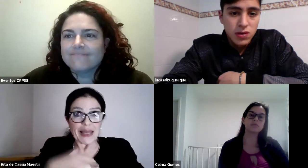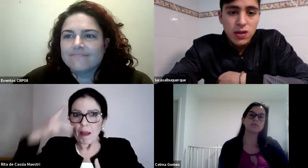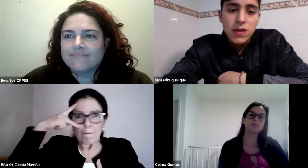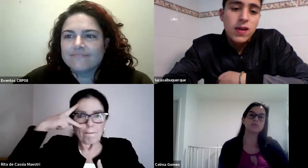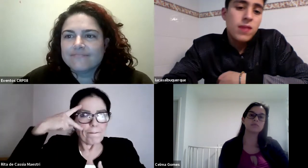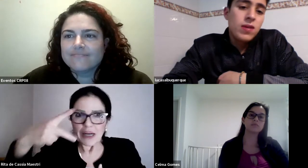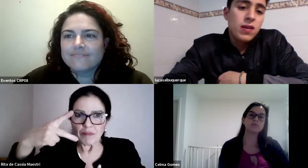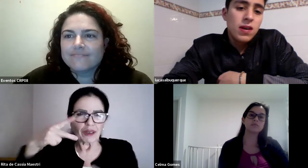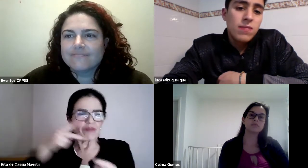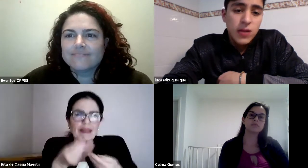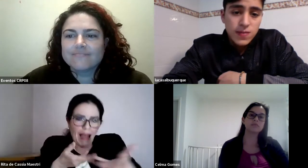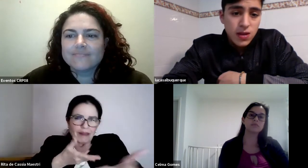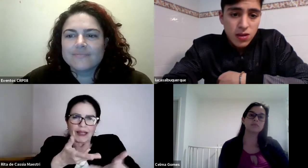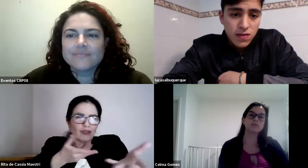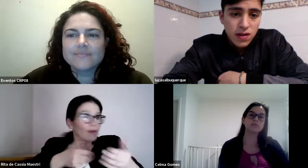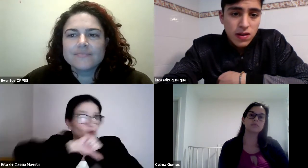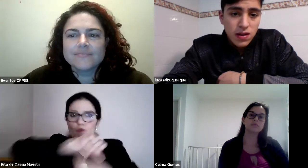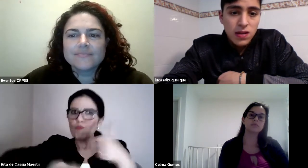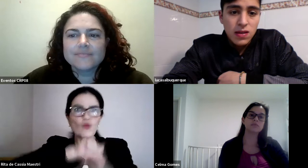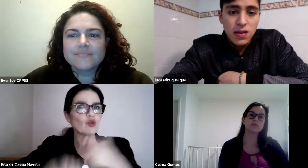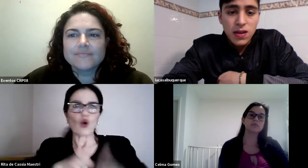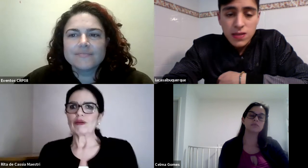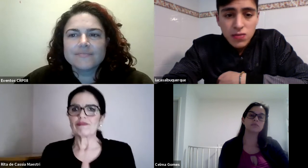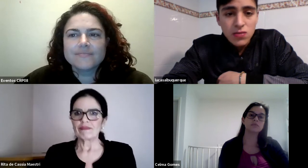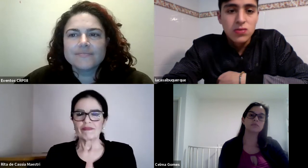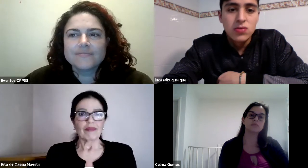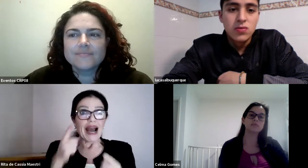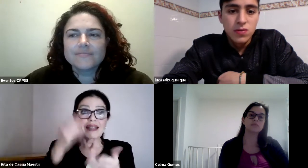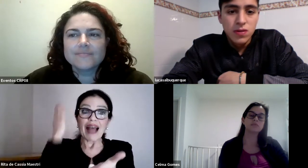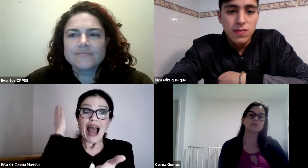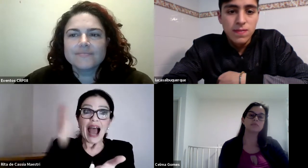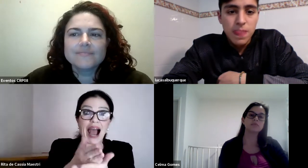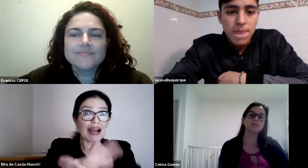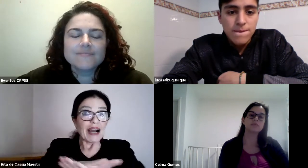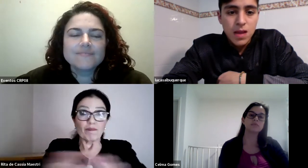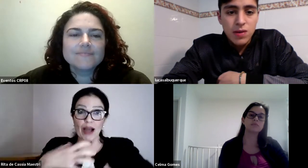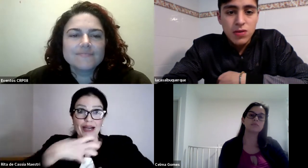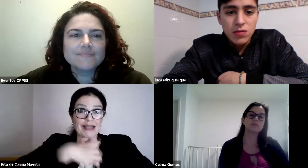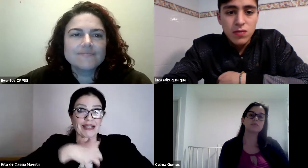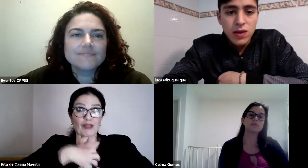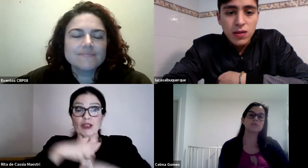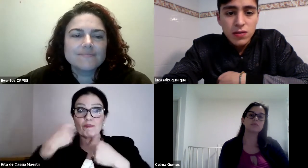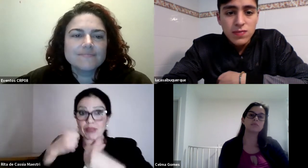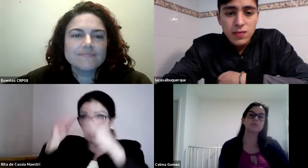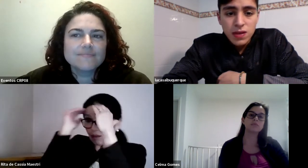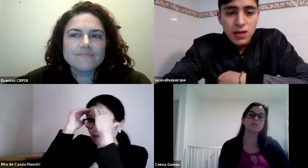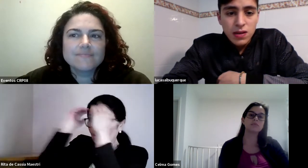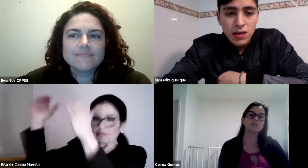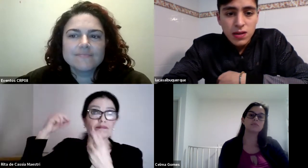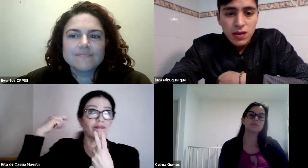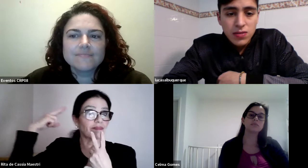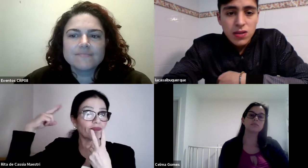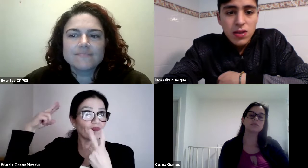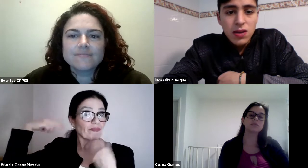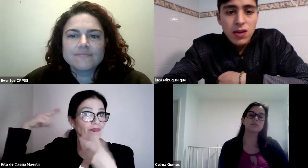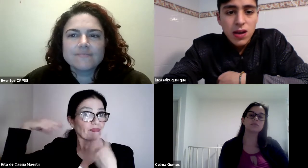mudou. A minha perspectiva em interação com o surdo mudou. A partir do momento